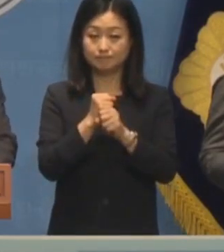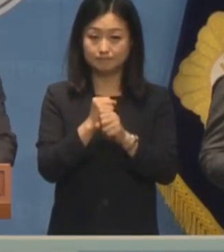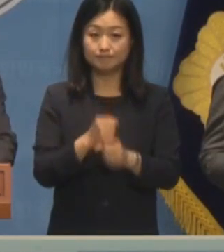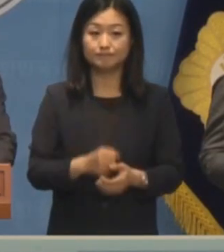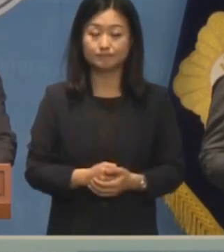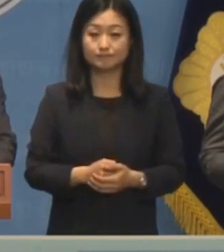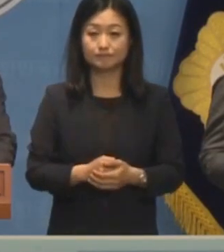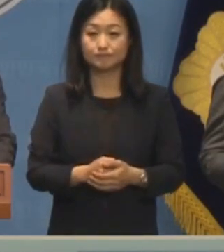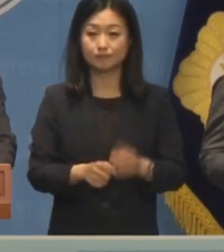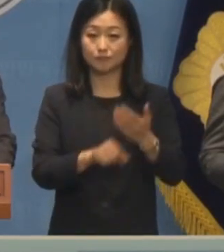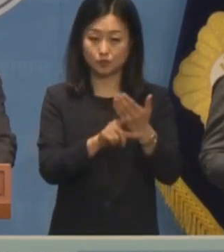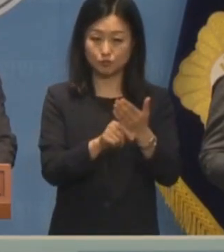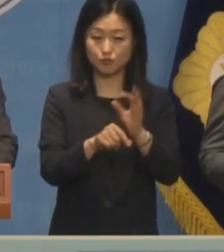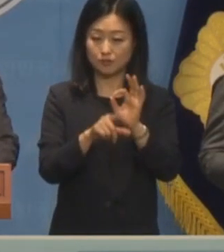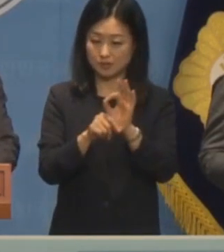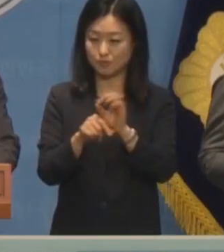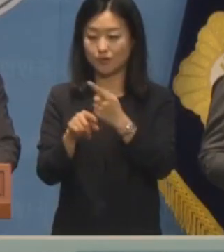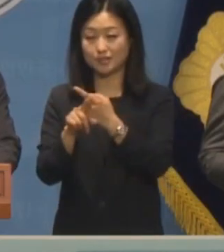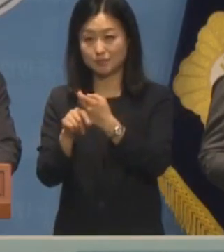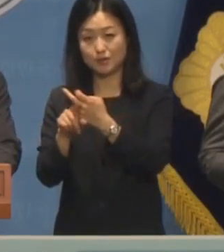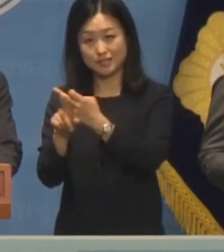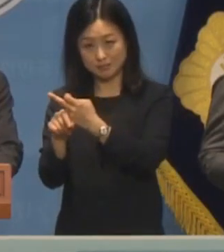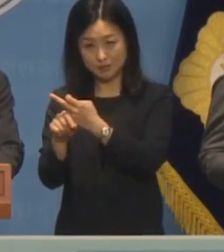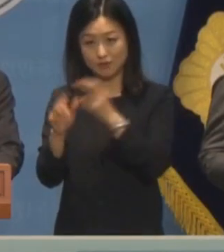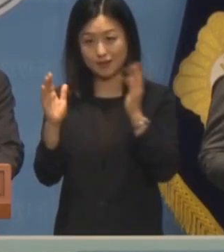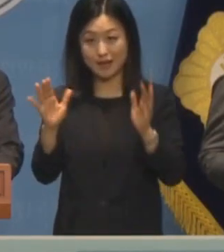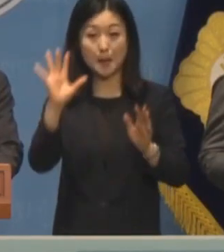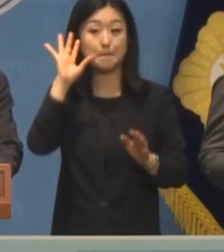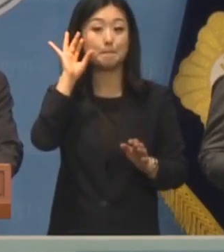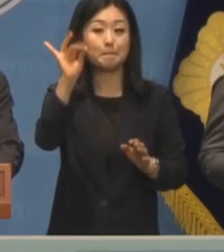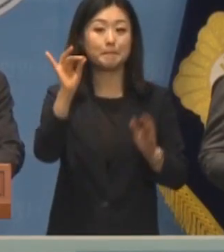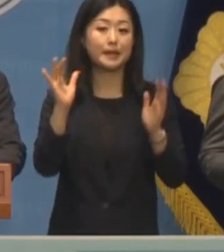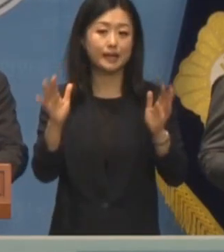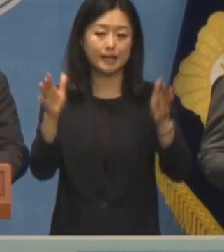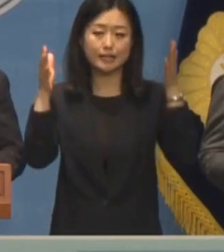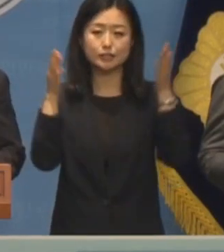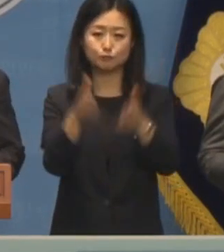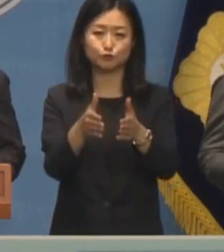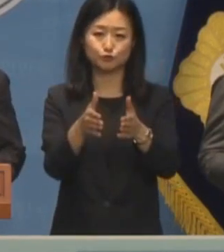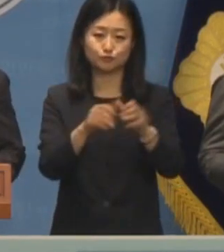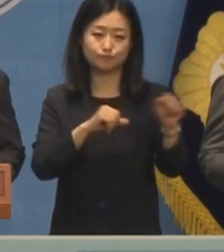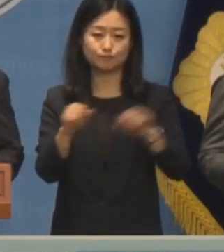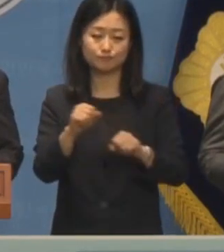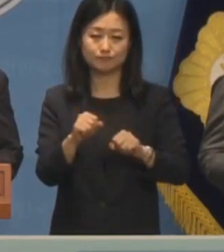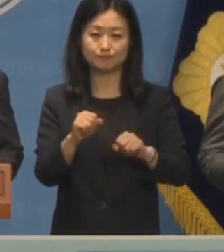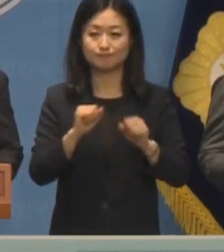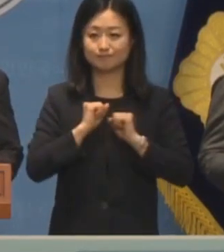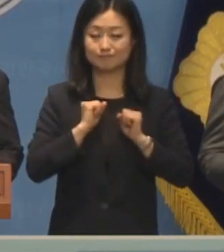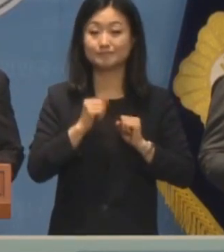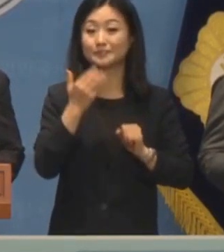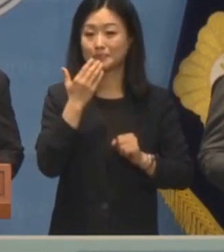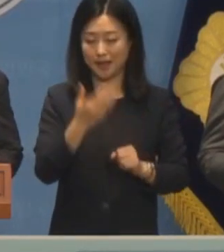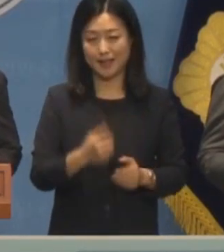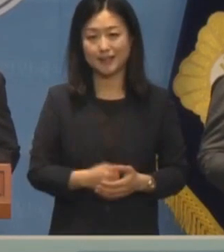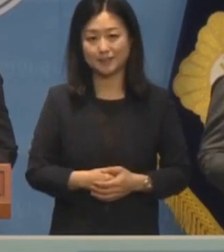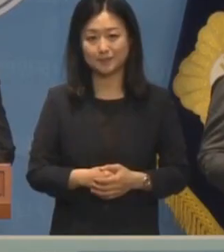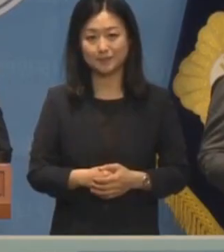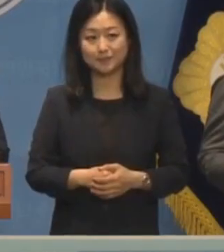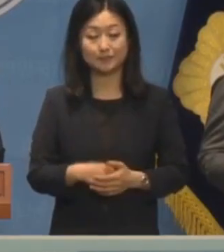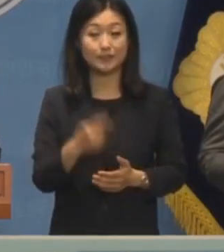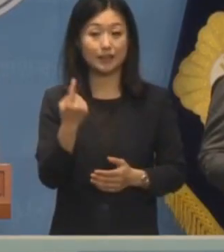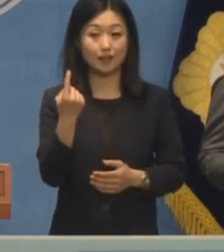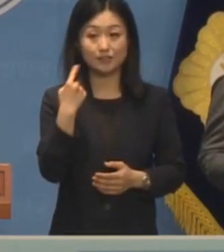저희가 9월, 10월, 11월, 12월까지 100일 동안의 집중적인 총력운동을 벌여나갈 것입니다. 그리고